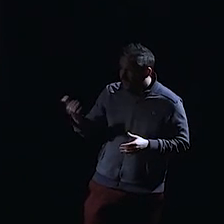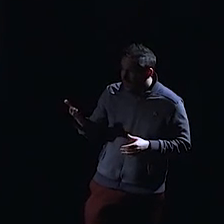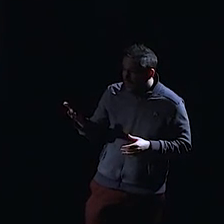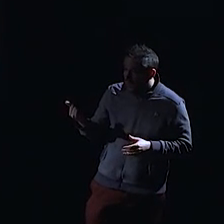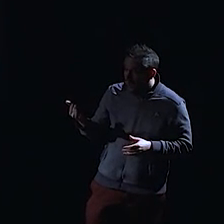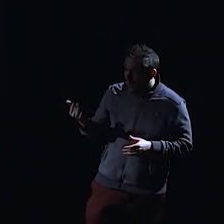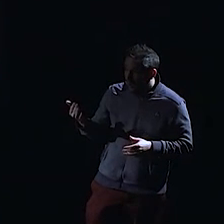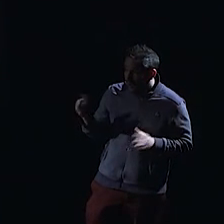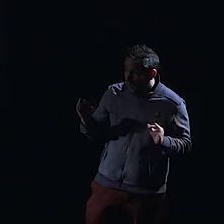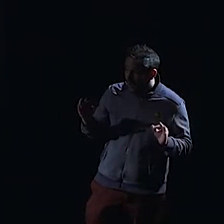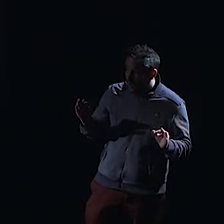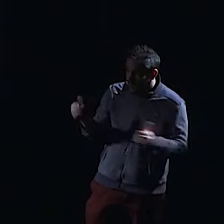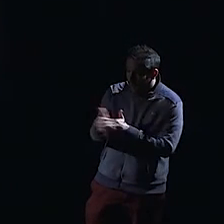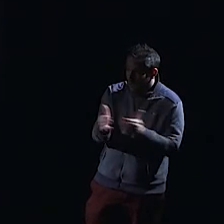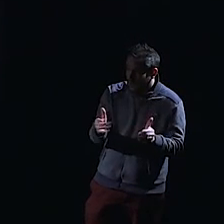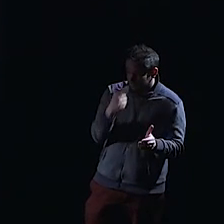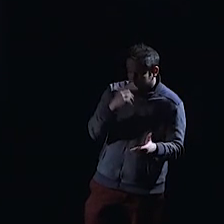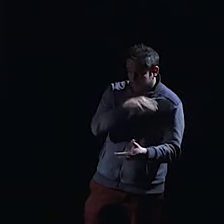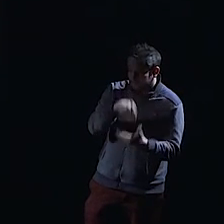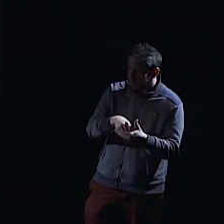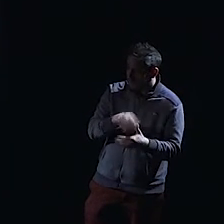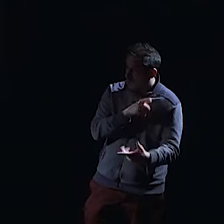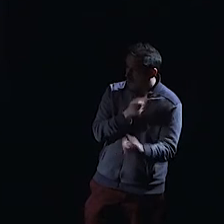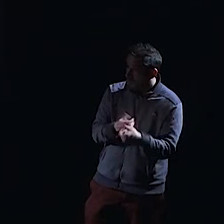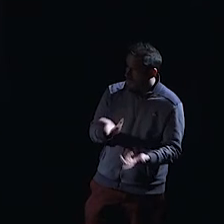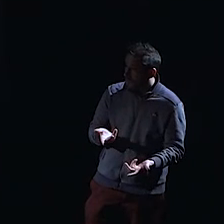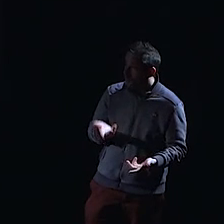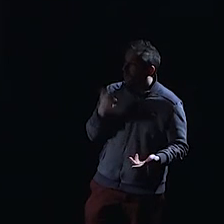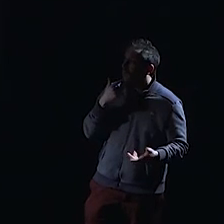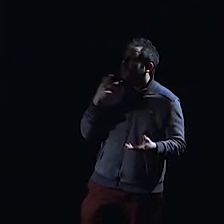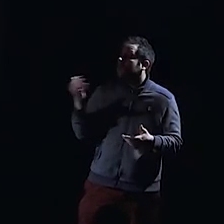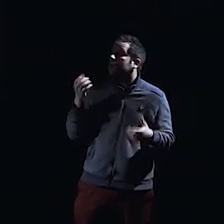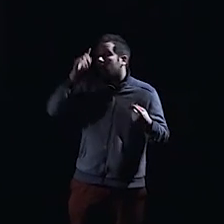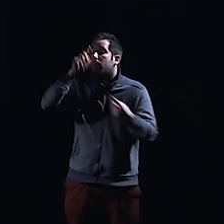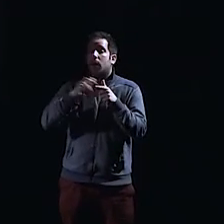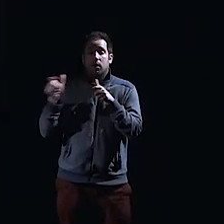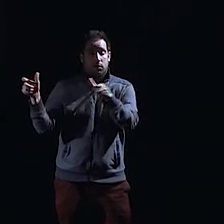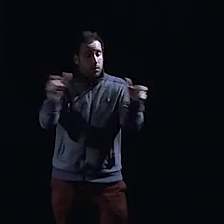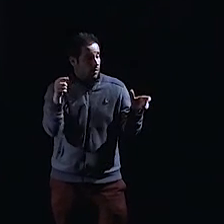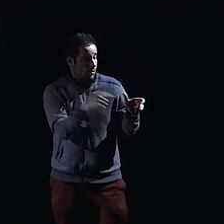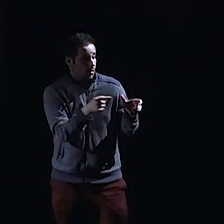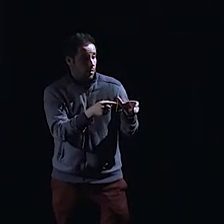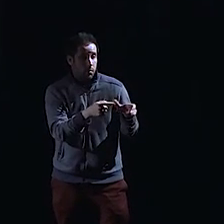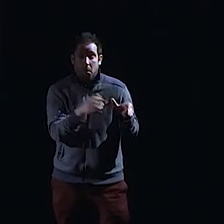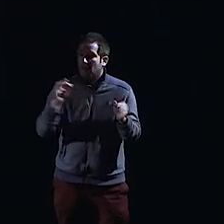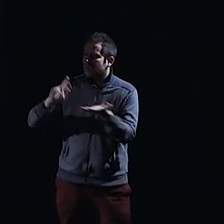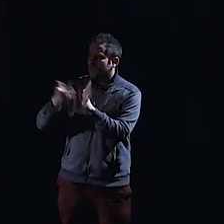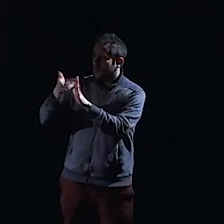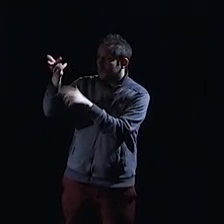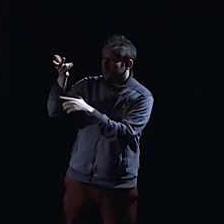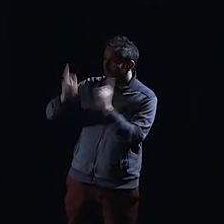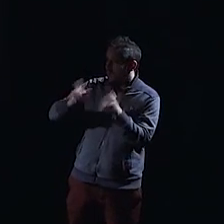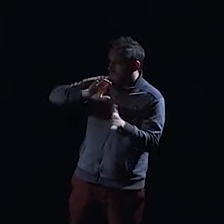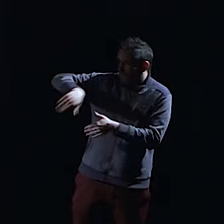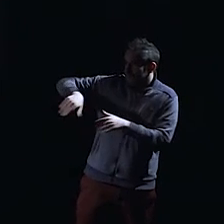je crois que ça rentre à peu près en fait dans ce cadre-là. Et je me disais que la surveillance finalement parfois se passait de la technologie. Je sais pas